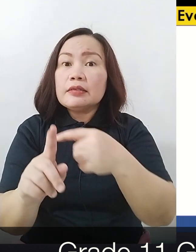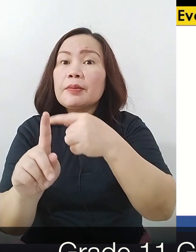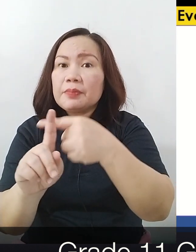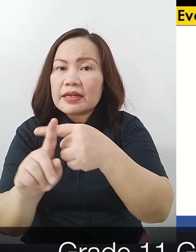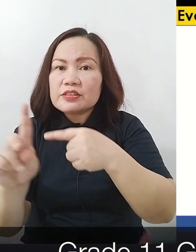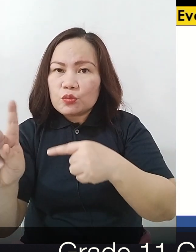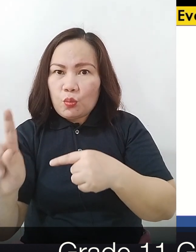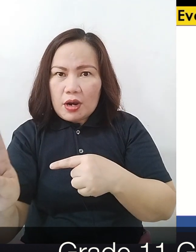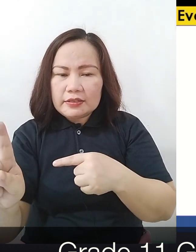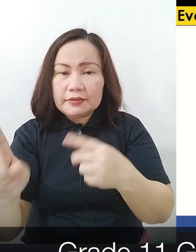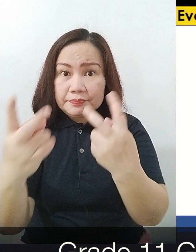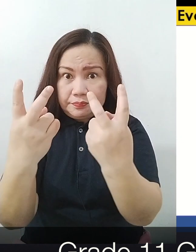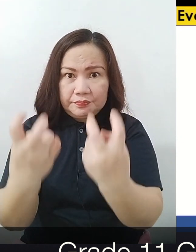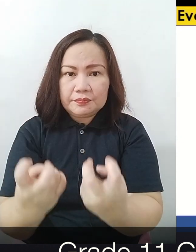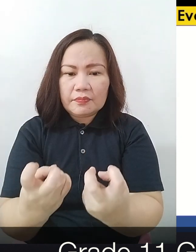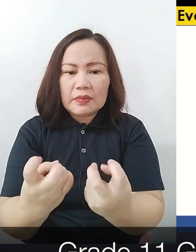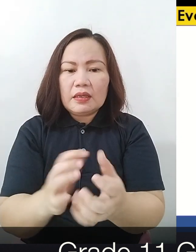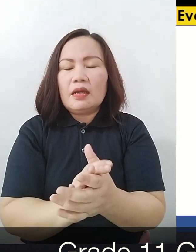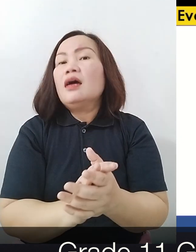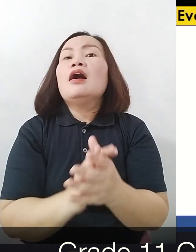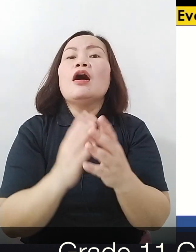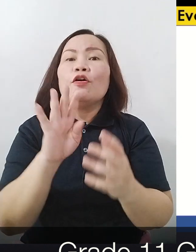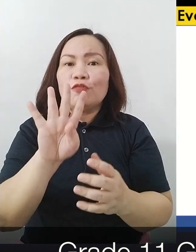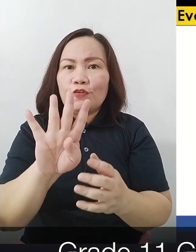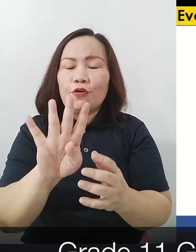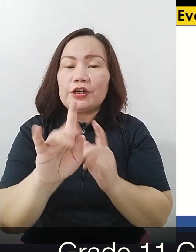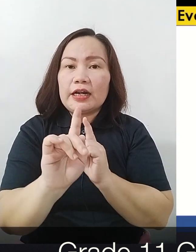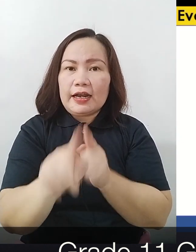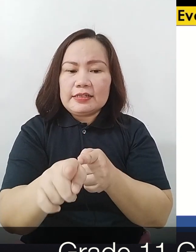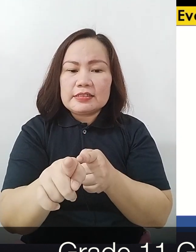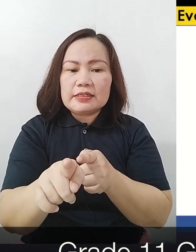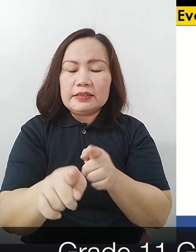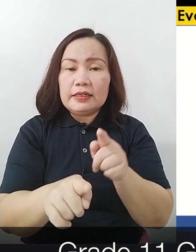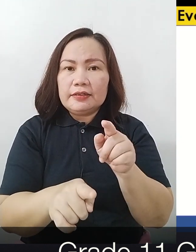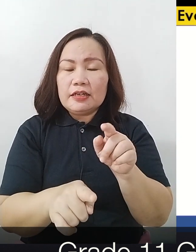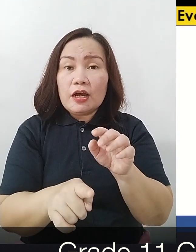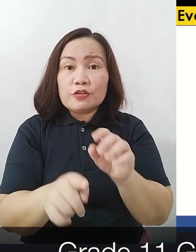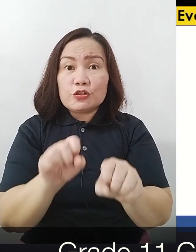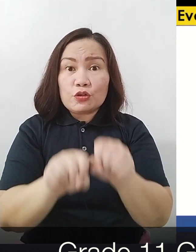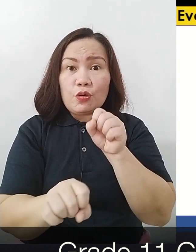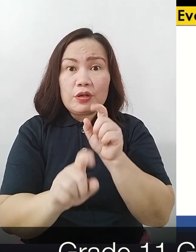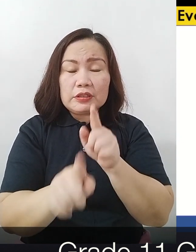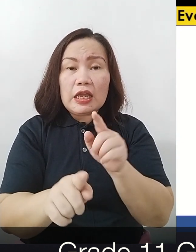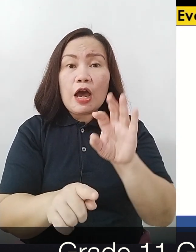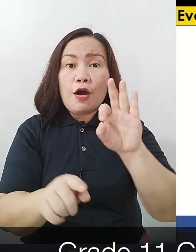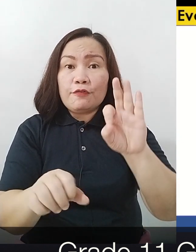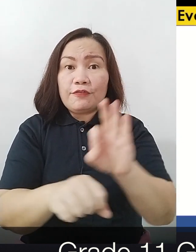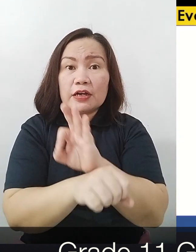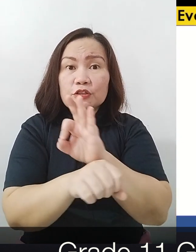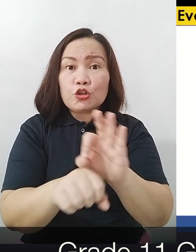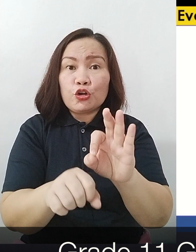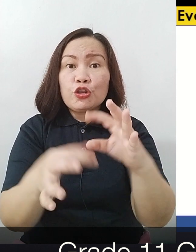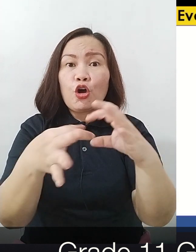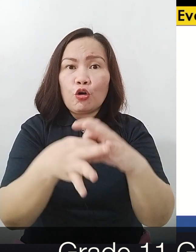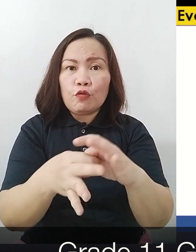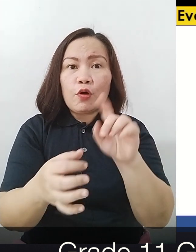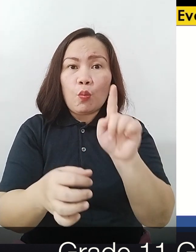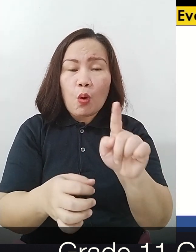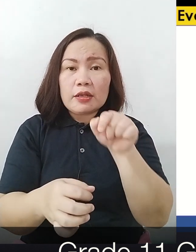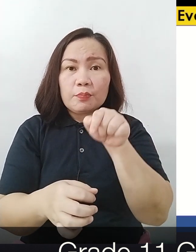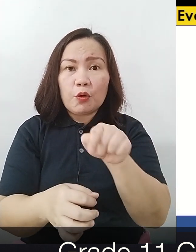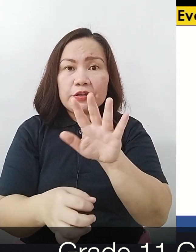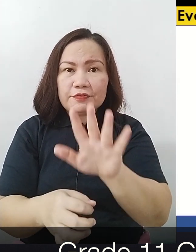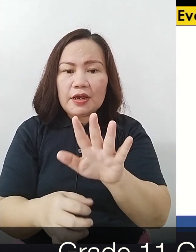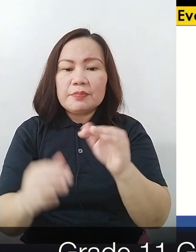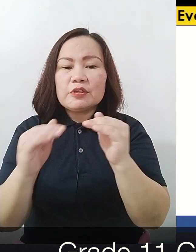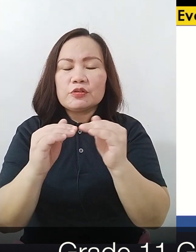So, therefore, the answer is 4. So, ganyan lang pag nag-i-evaluate ng function.